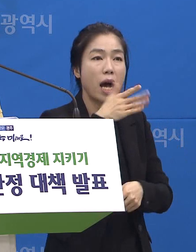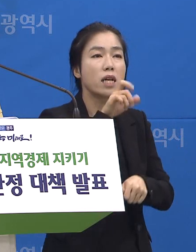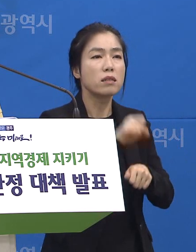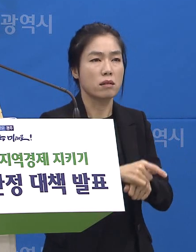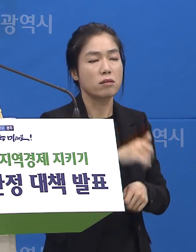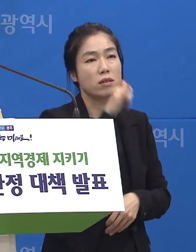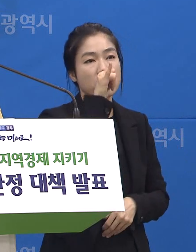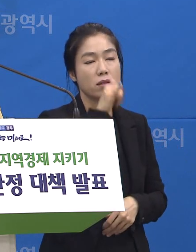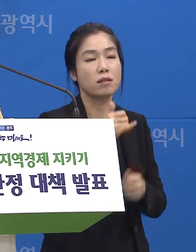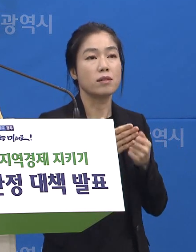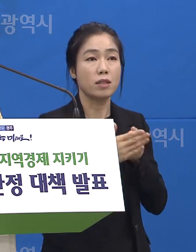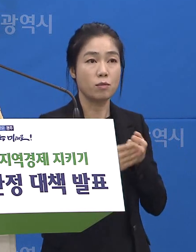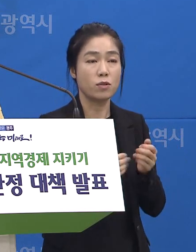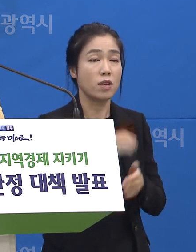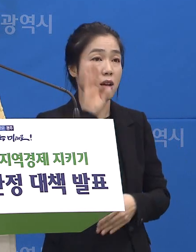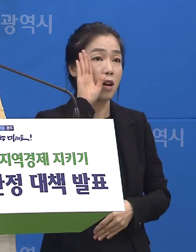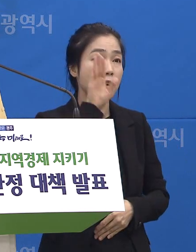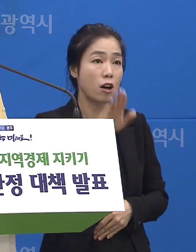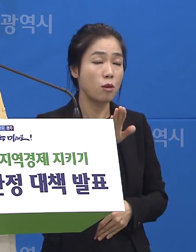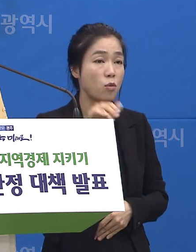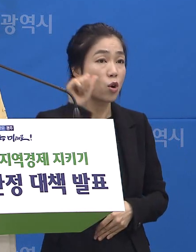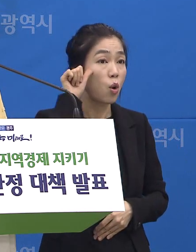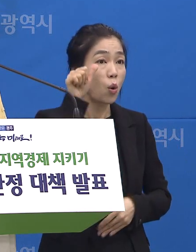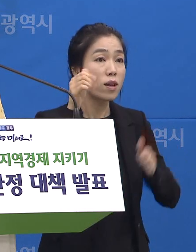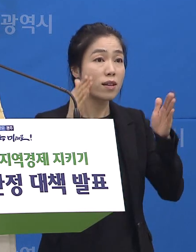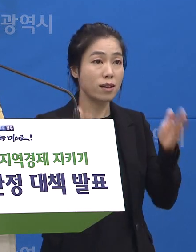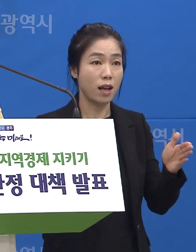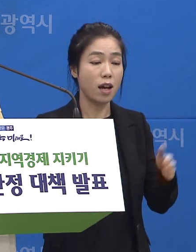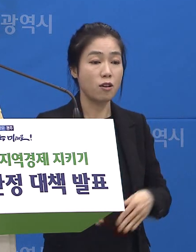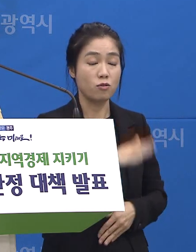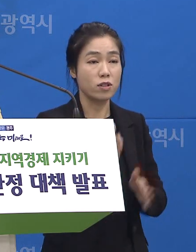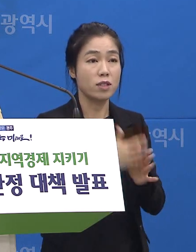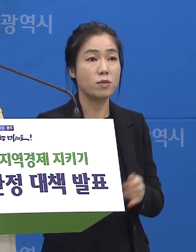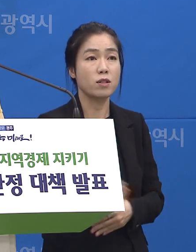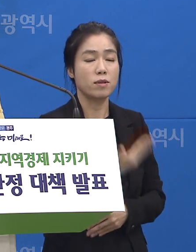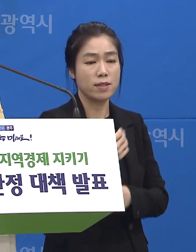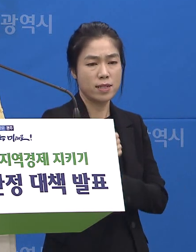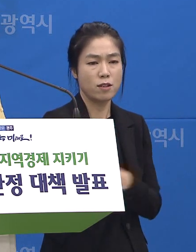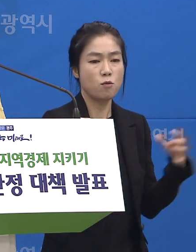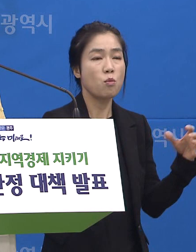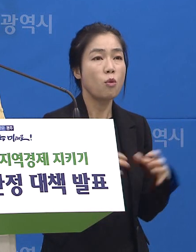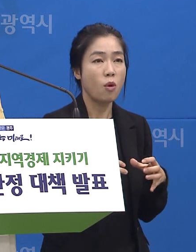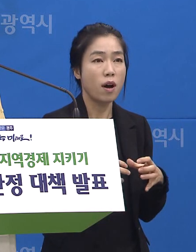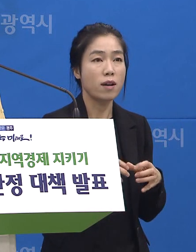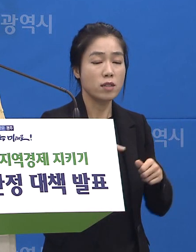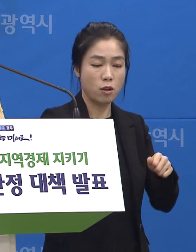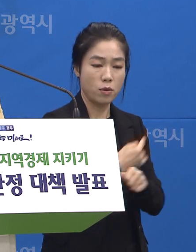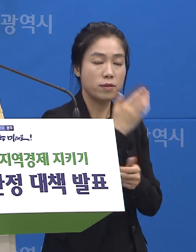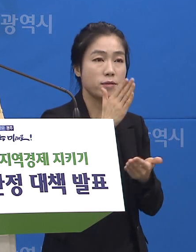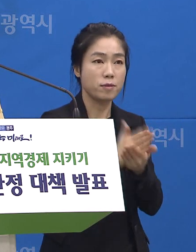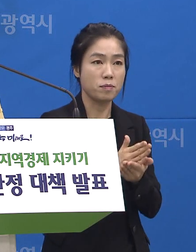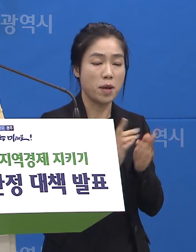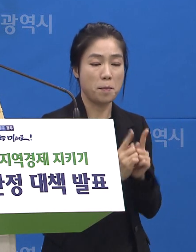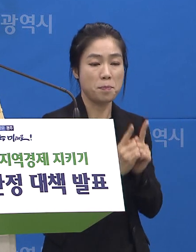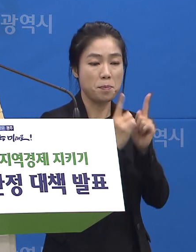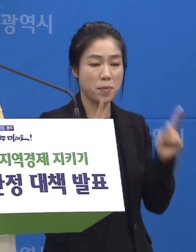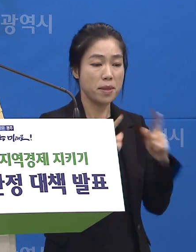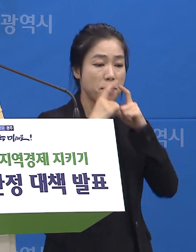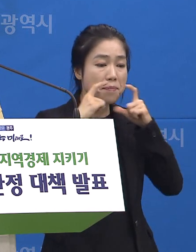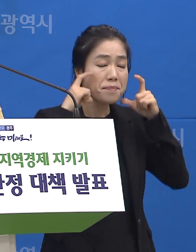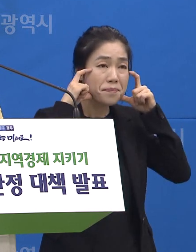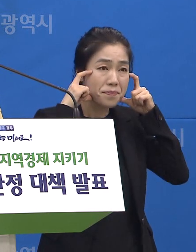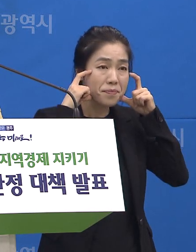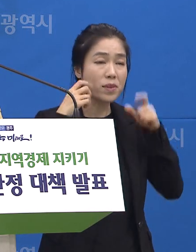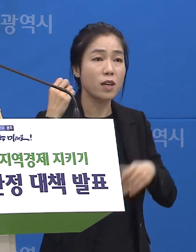열어놓은 상태입니다. 앞으로 5일 동안 우리 시민들께서 힘을 모아서 외출 자제, 거리 두기, 마스크